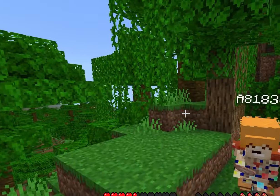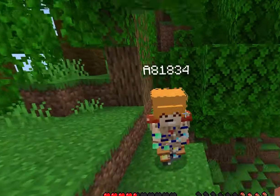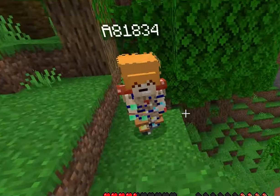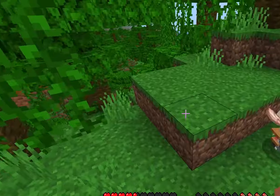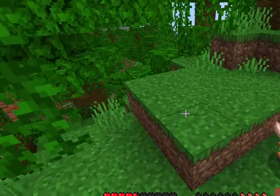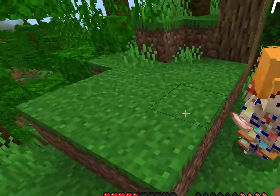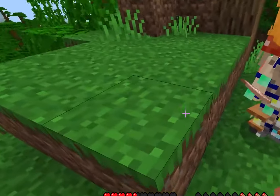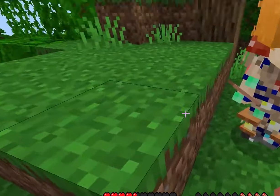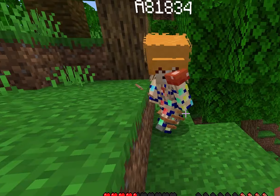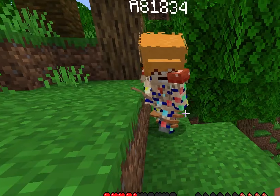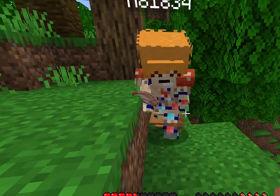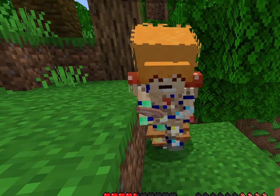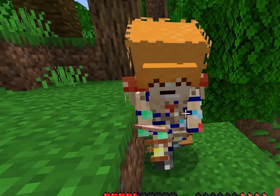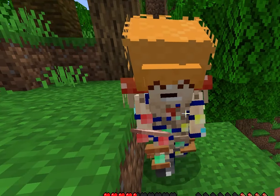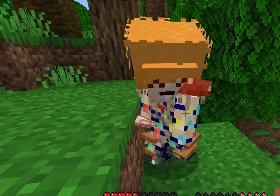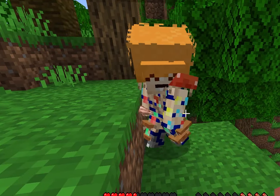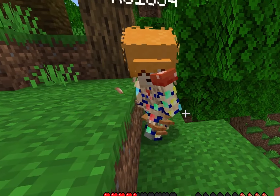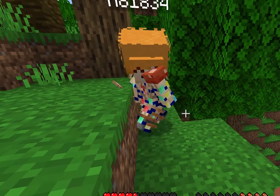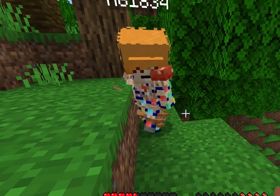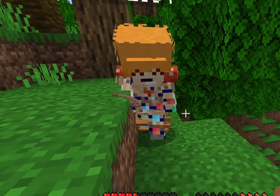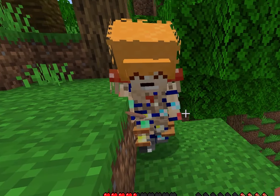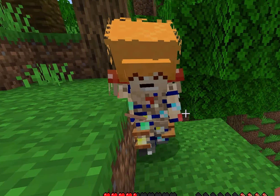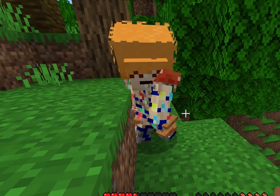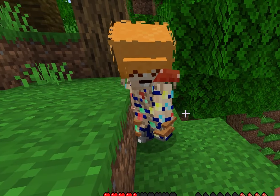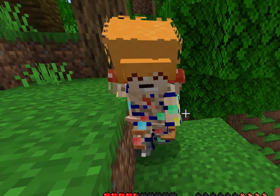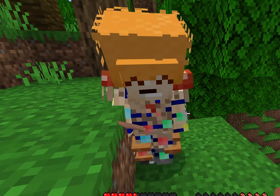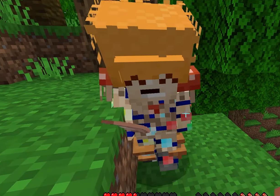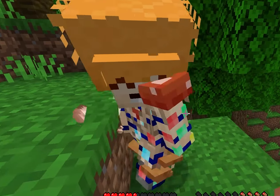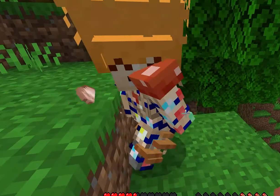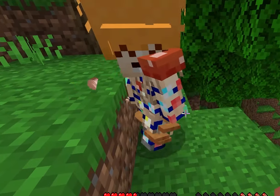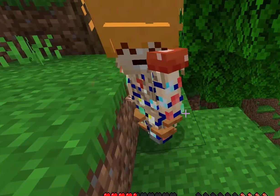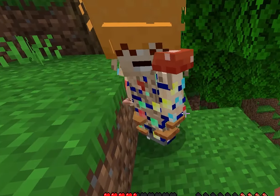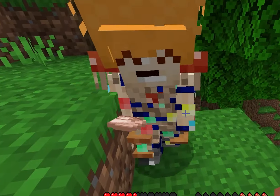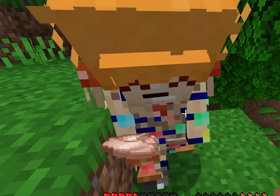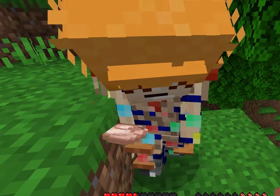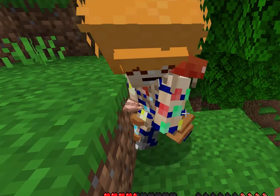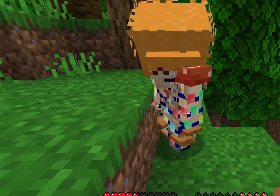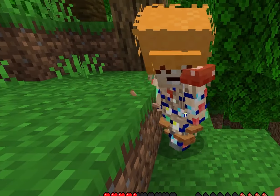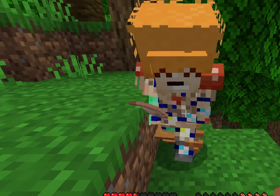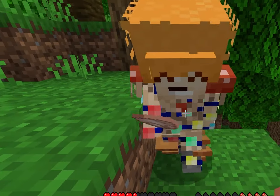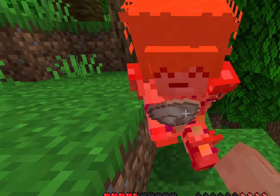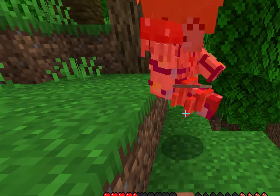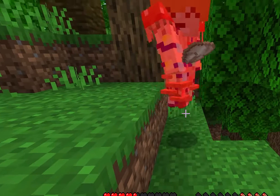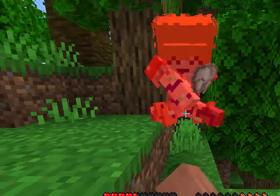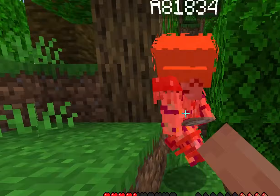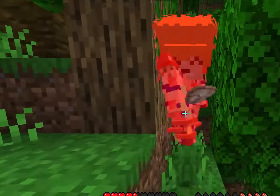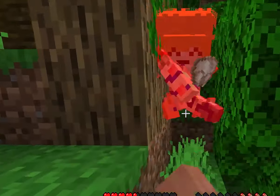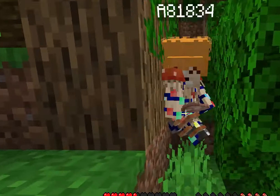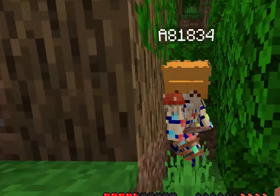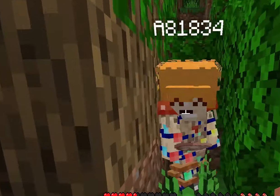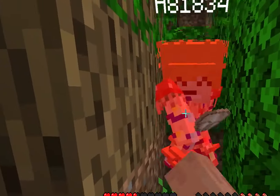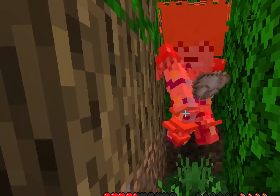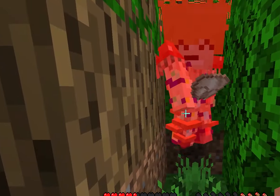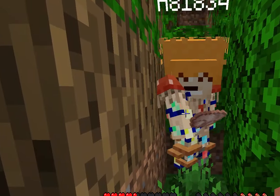あ、欲しい、欲しいあ、分かります、じゃああげ、あげます、あげくなさい、くな